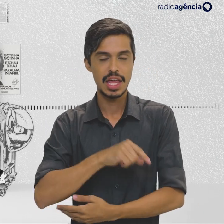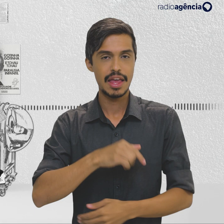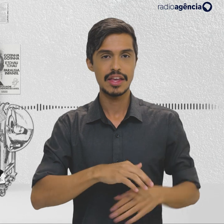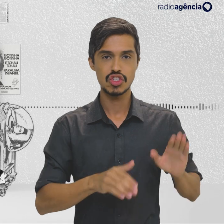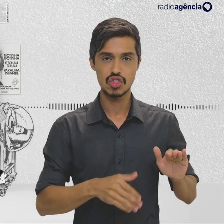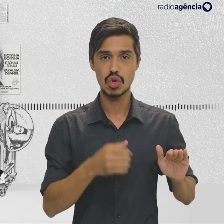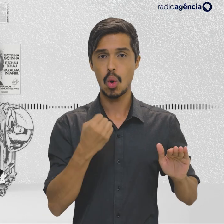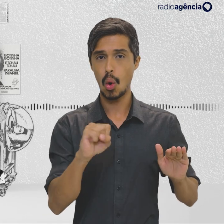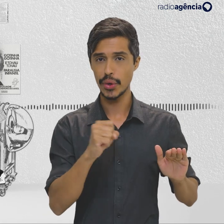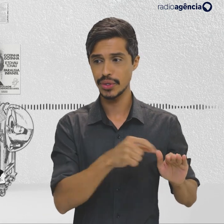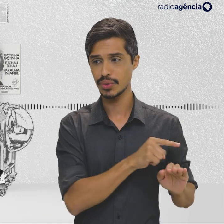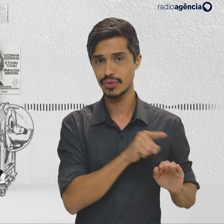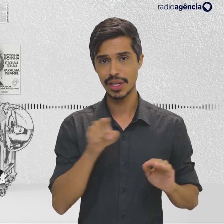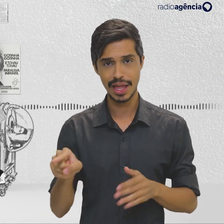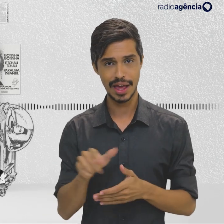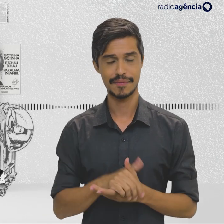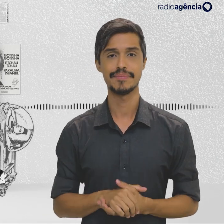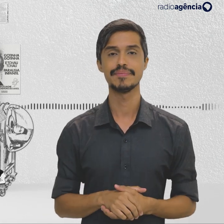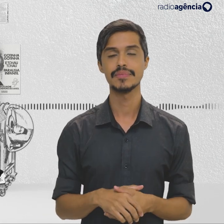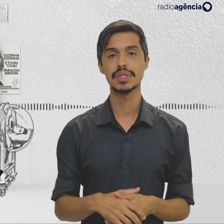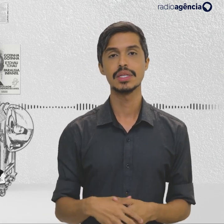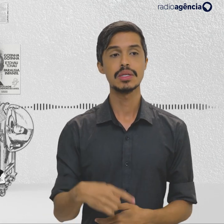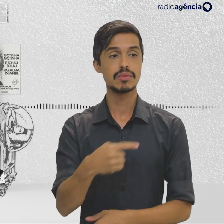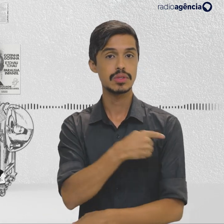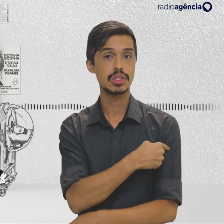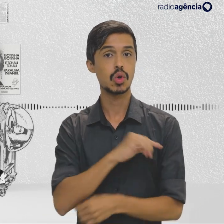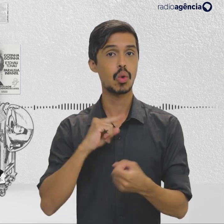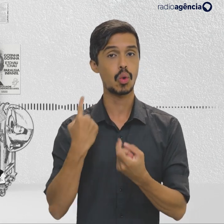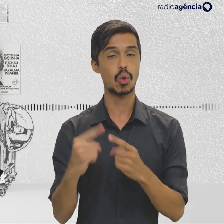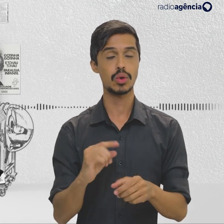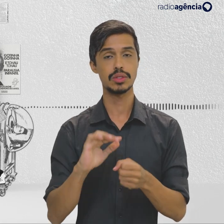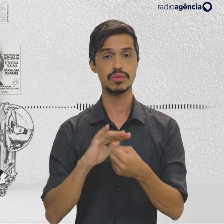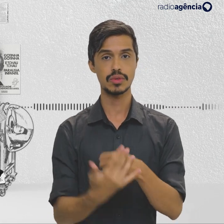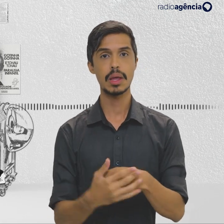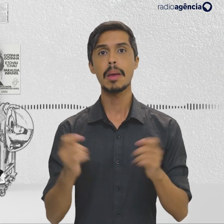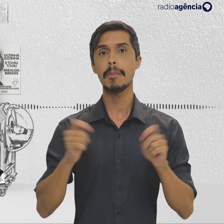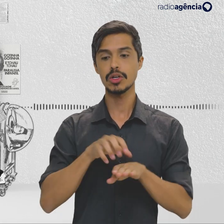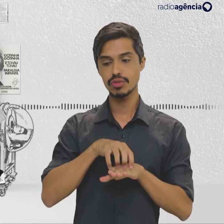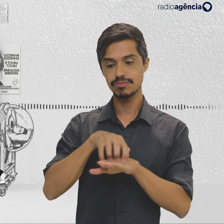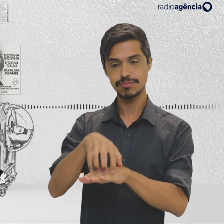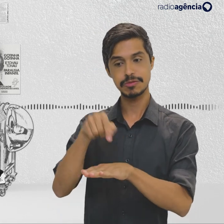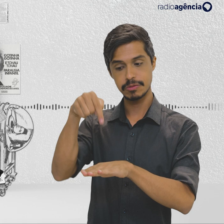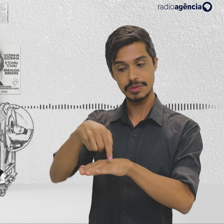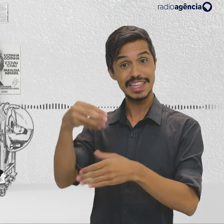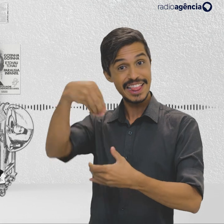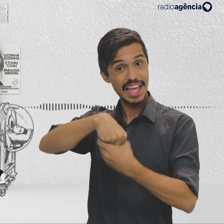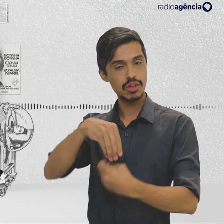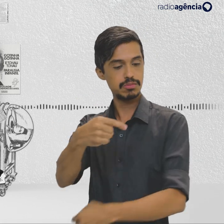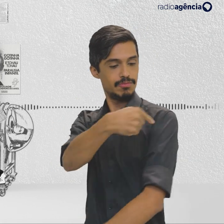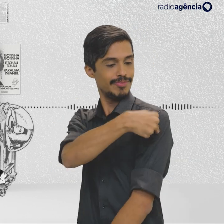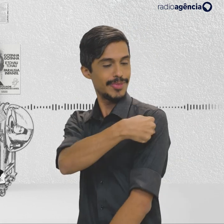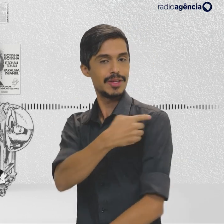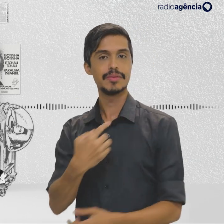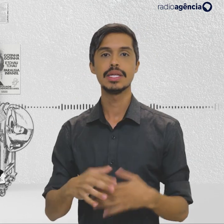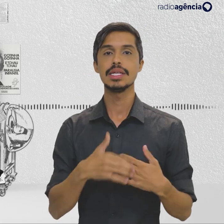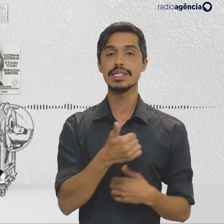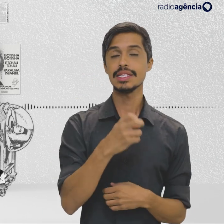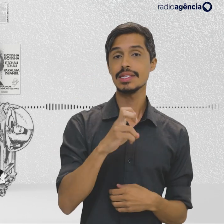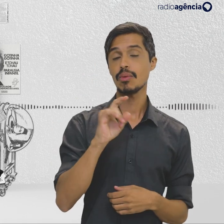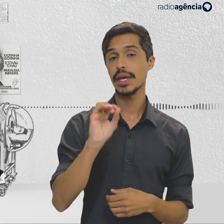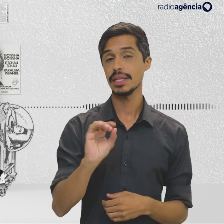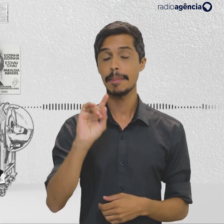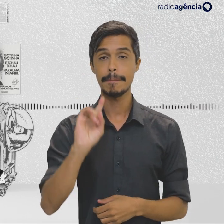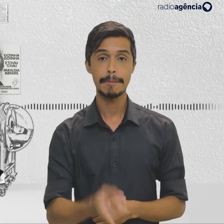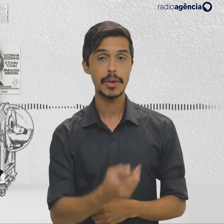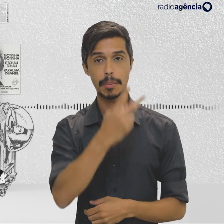covid-19 não sai não dá para vacinar até sem sair do carro Graças a um sistema de drive through das mais de 150.000